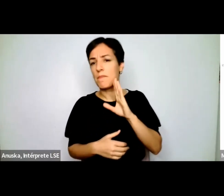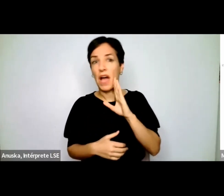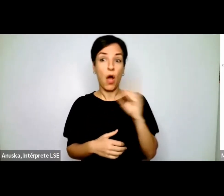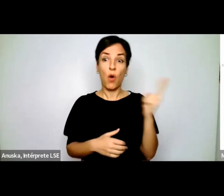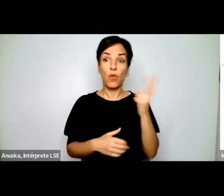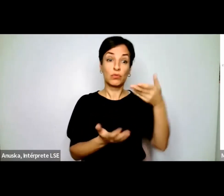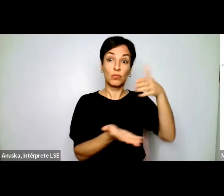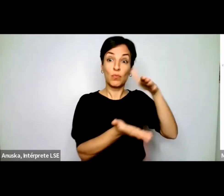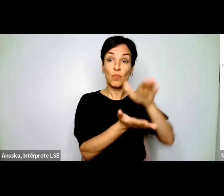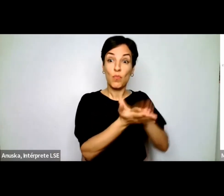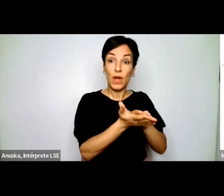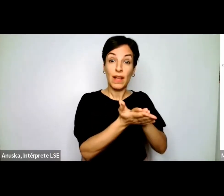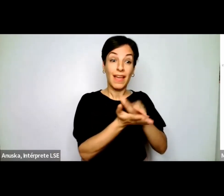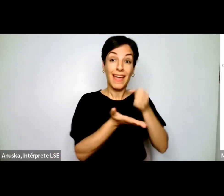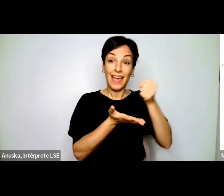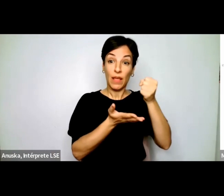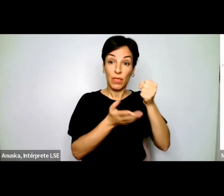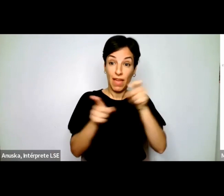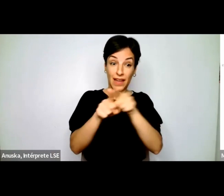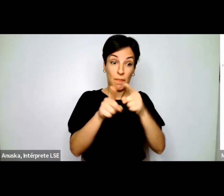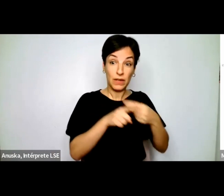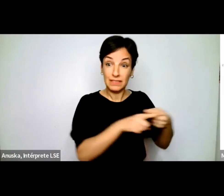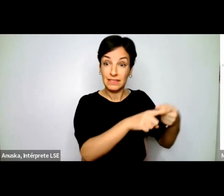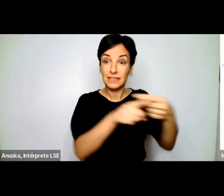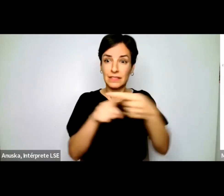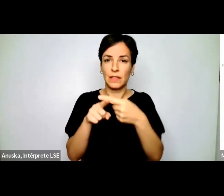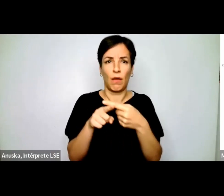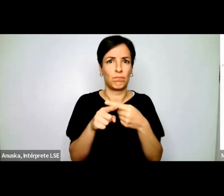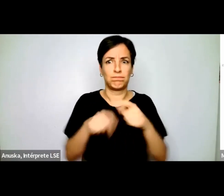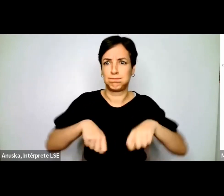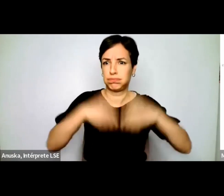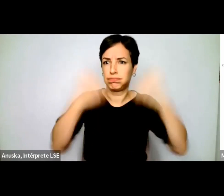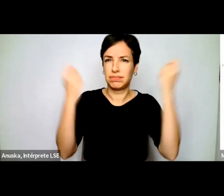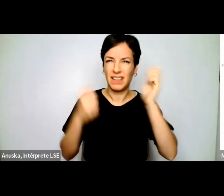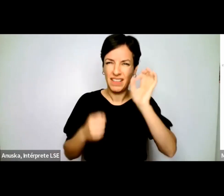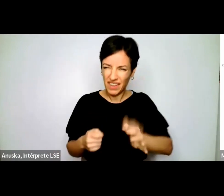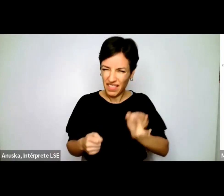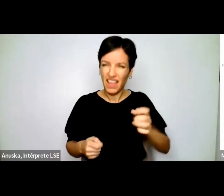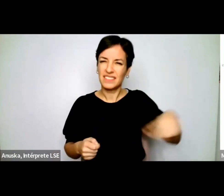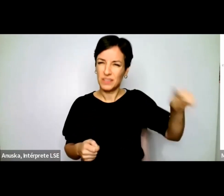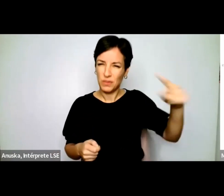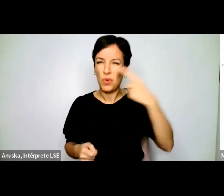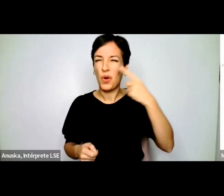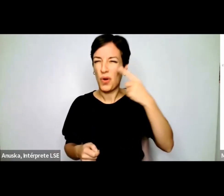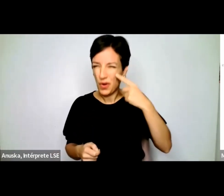que repartir la herencia entre los hermanos, ¿verdad? ¿A cuántos no nos habrá llegado algún caso que conocemos?